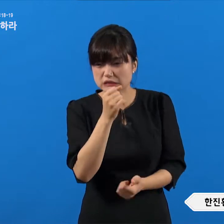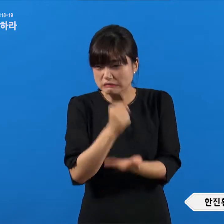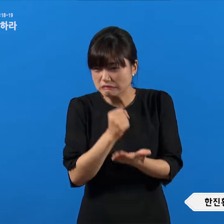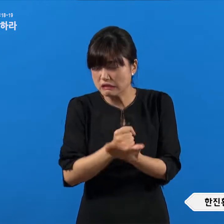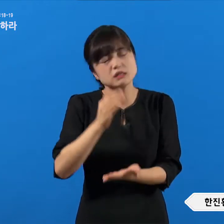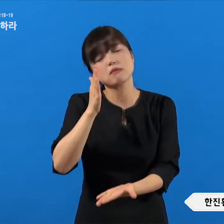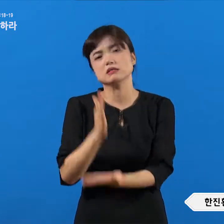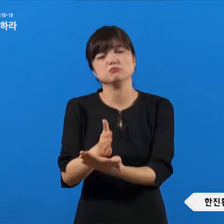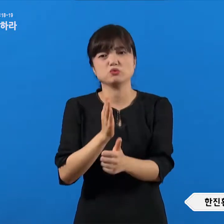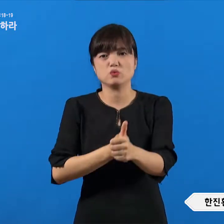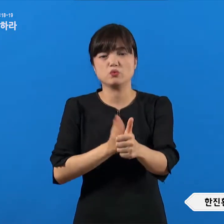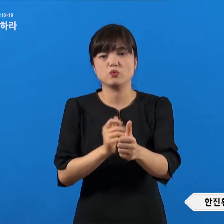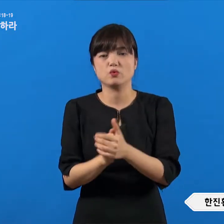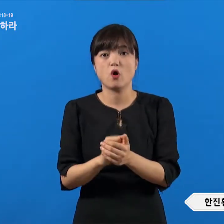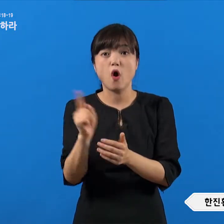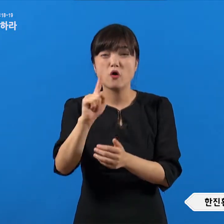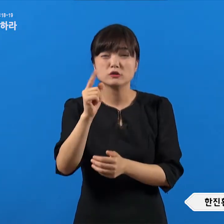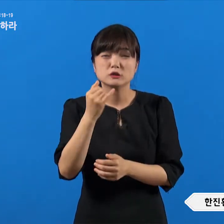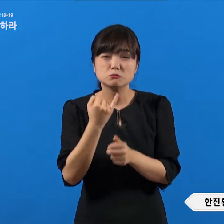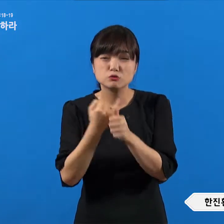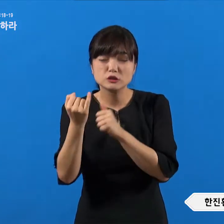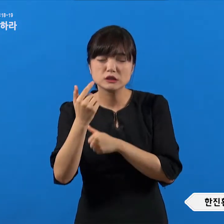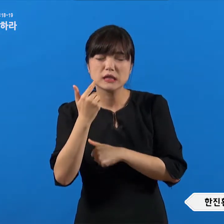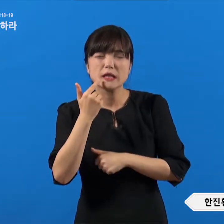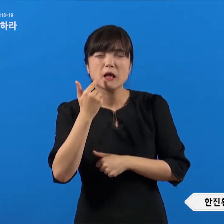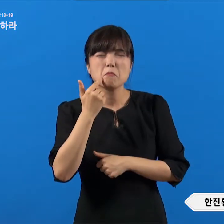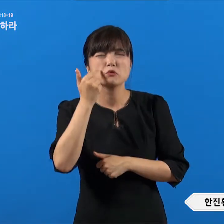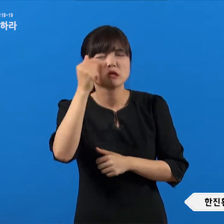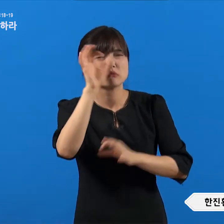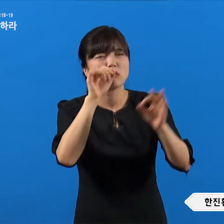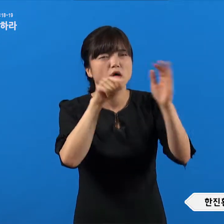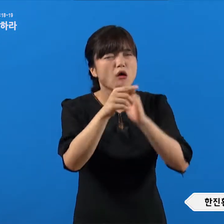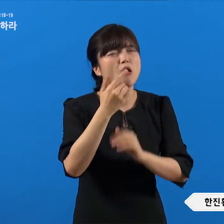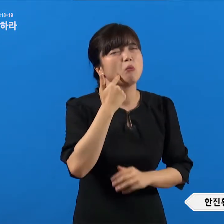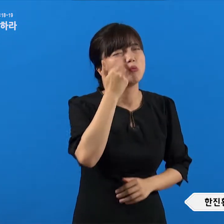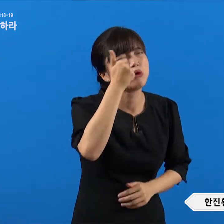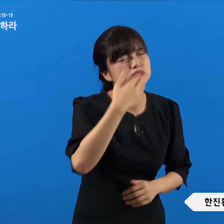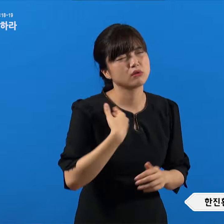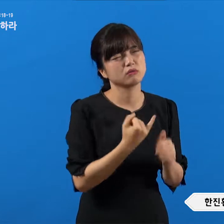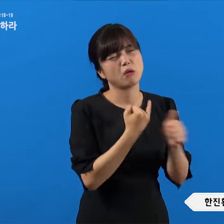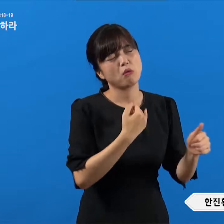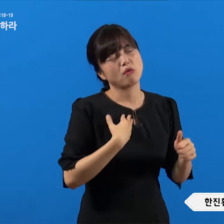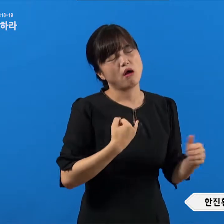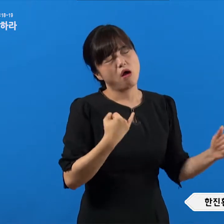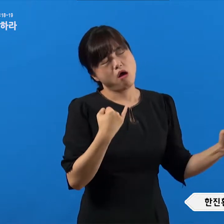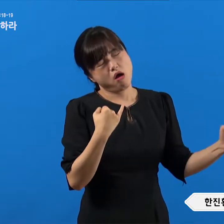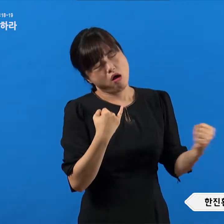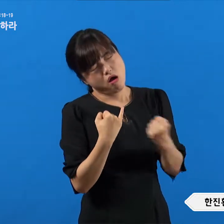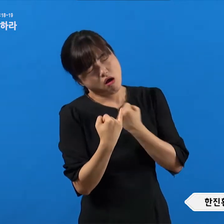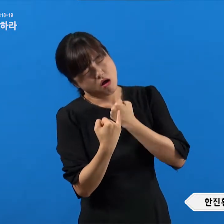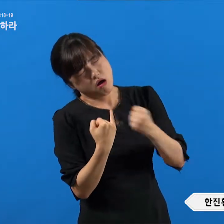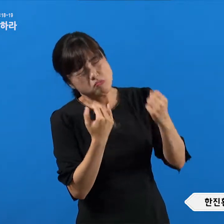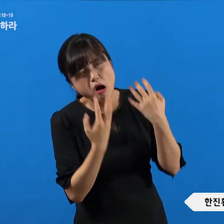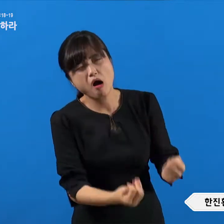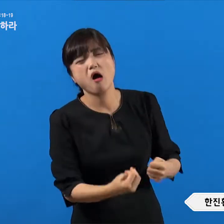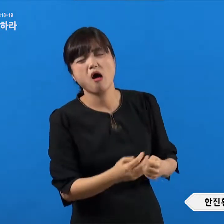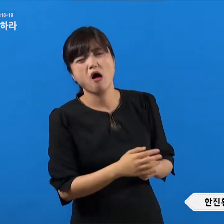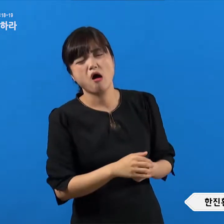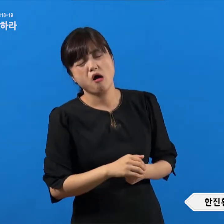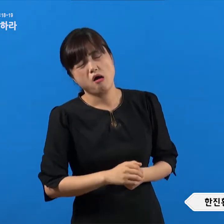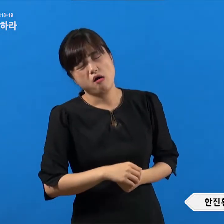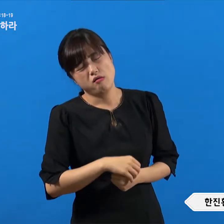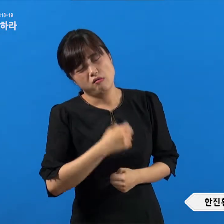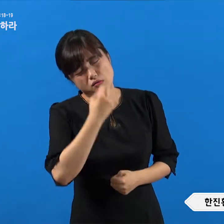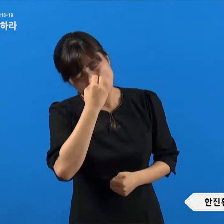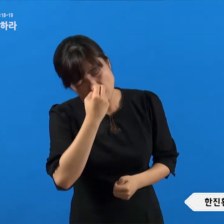어떤 부인이 목사를 찾아와서 남편이 폭력을 휘둘러서 도무지 못 살겠다고 그렇게